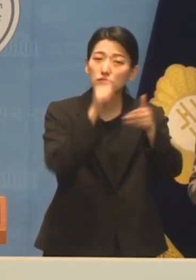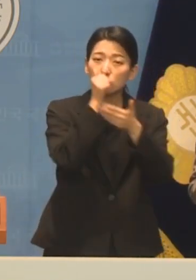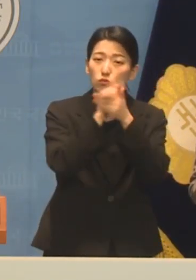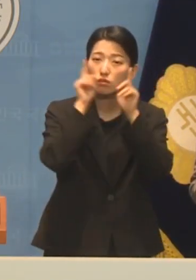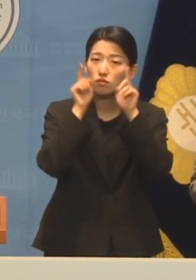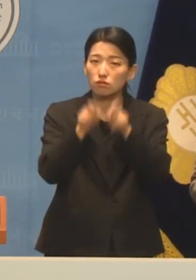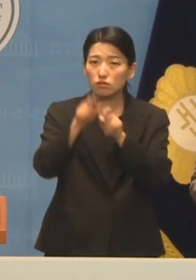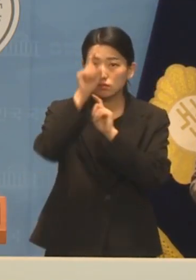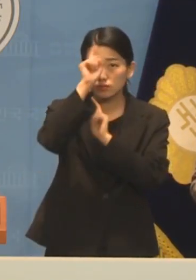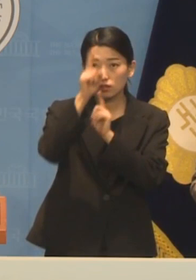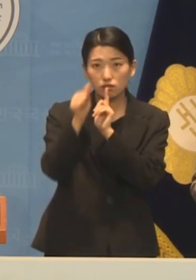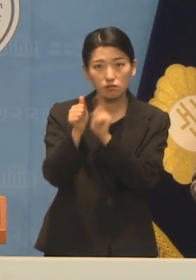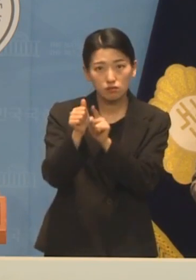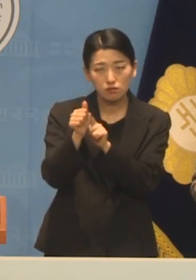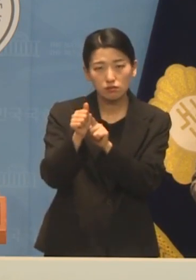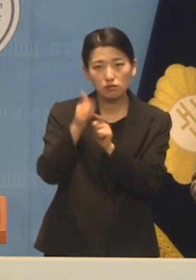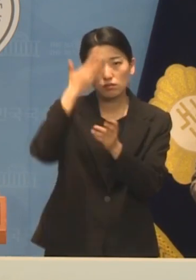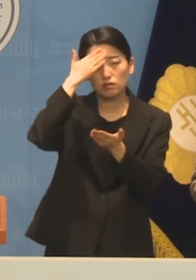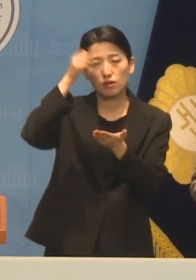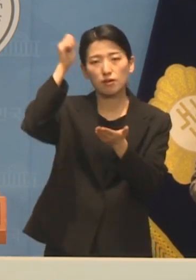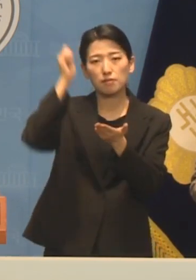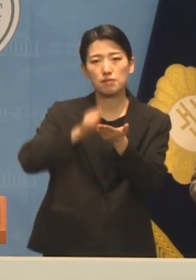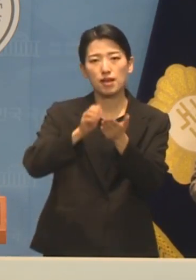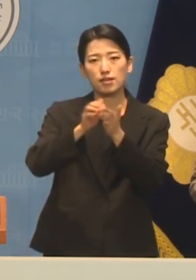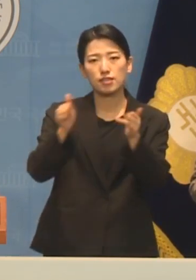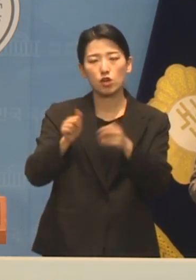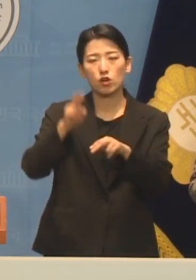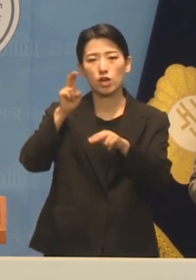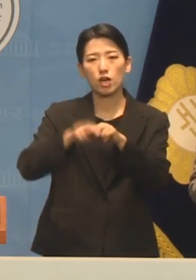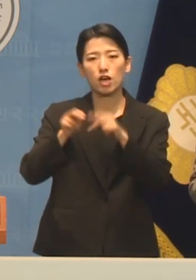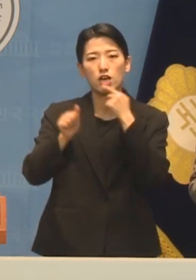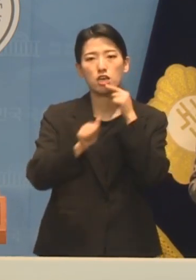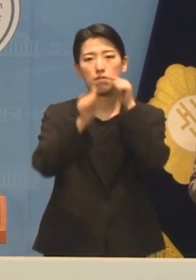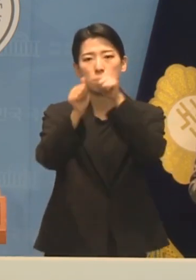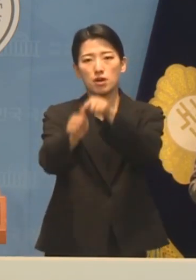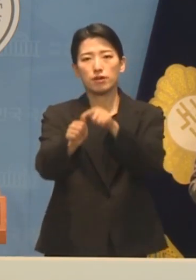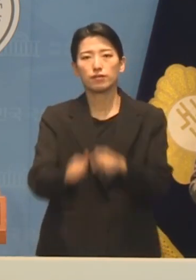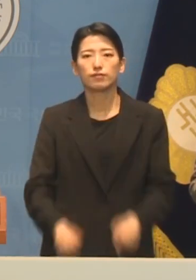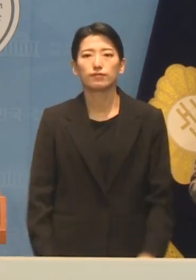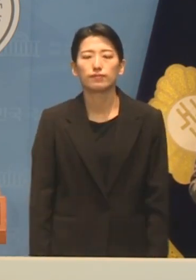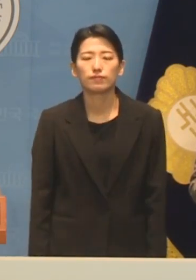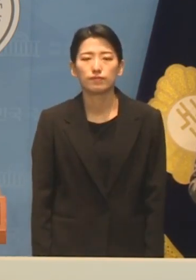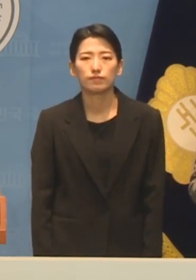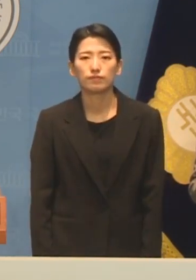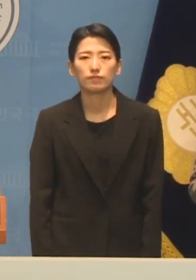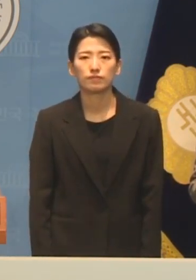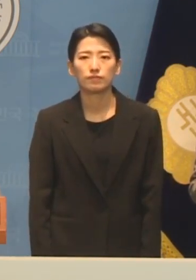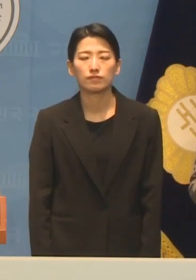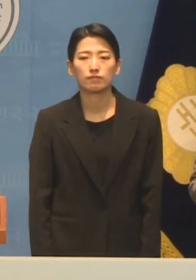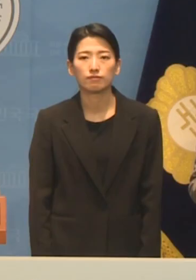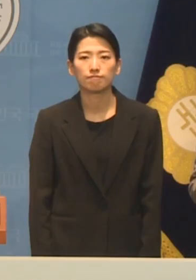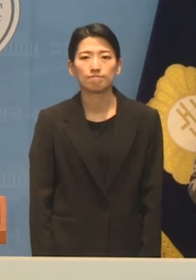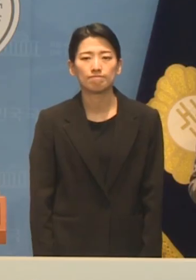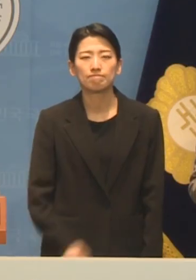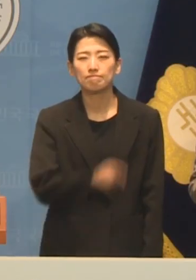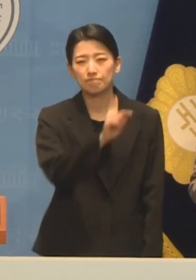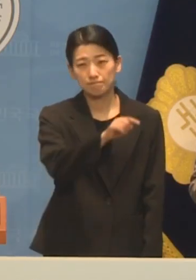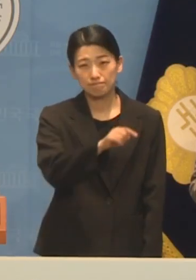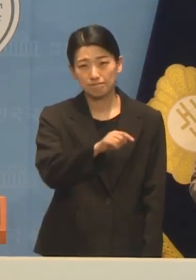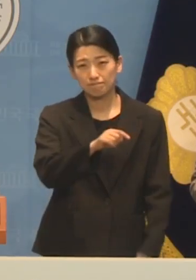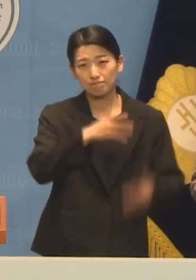이왕규 법제처장을 차기 헌법재판관으로 임명하였습니다. 내란을 주도,